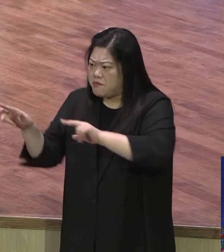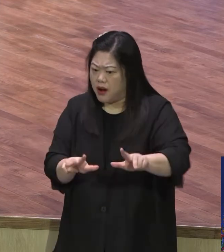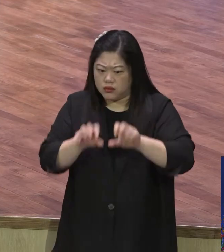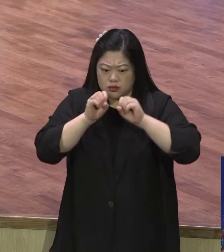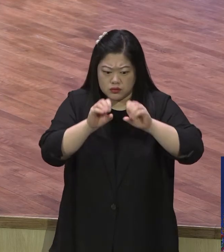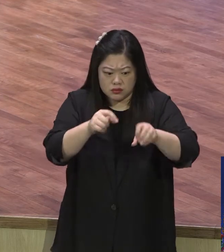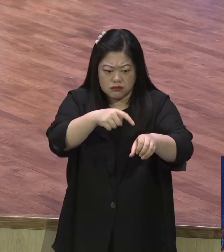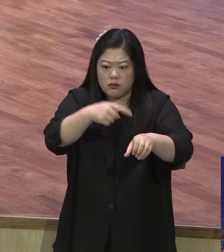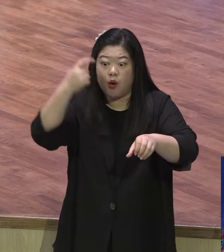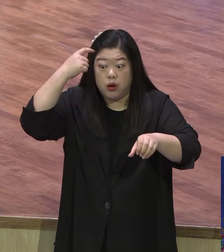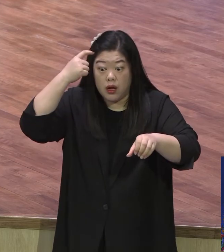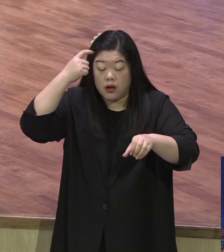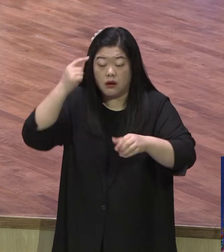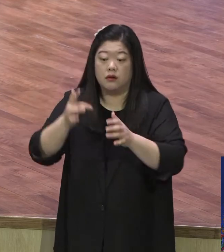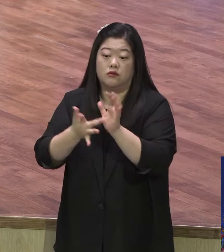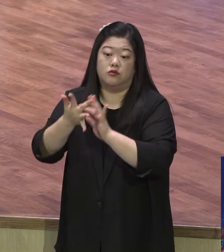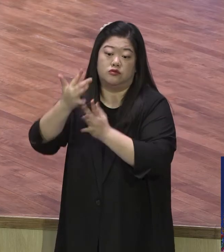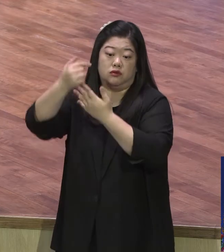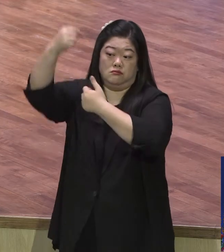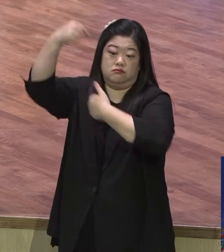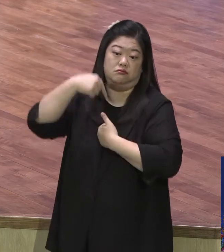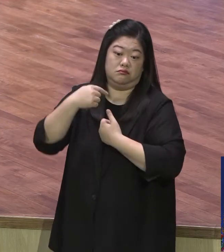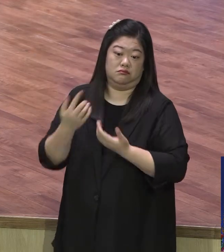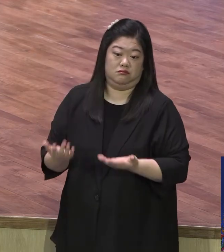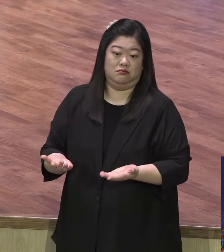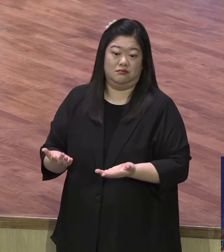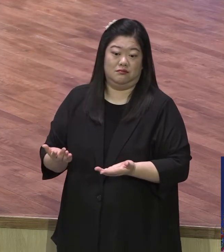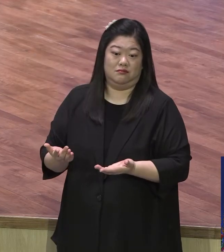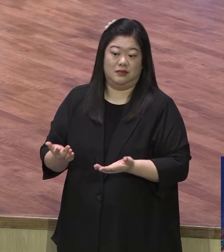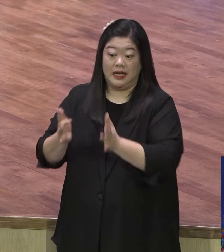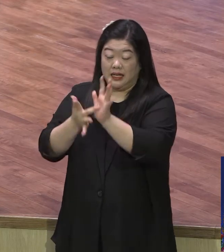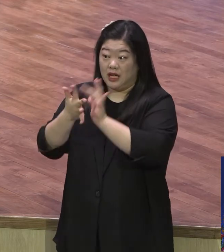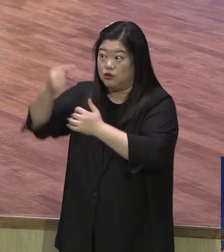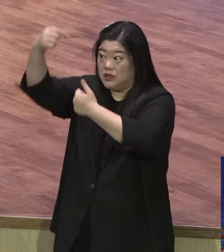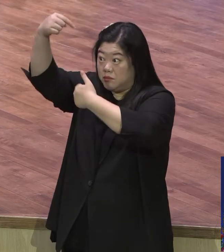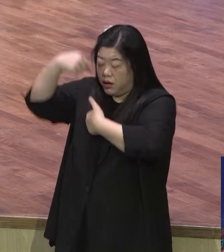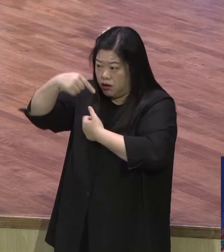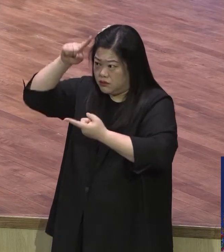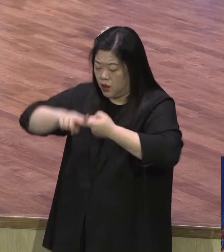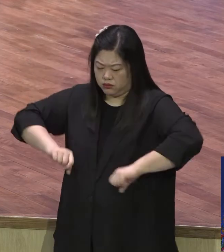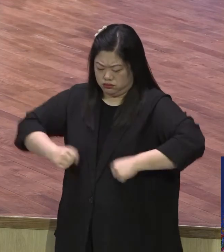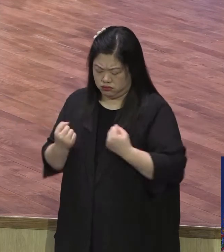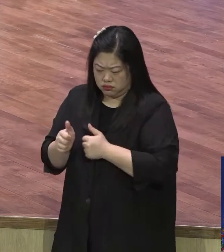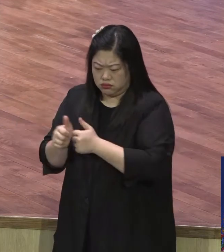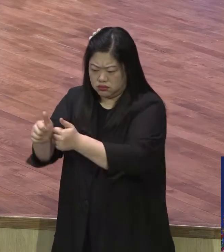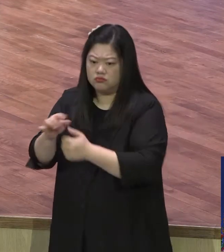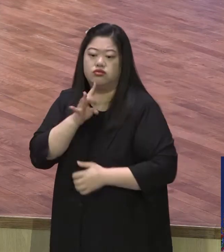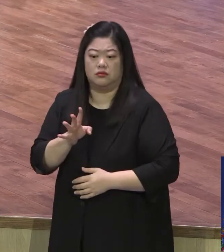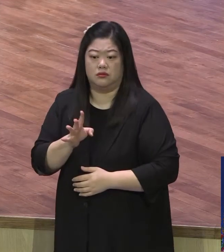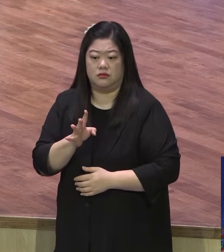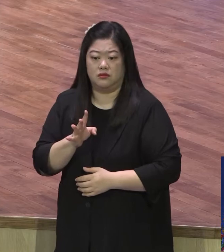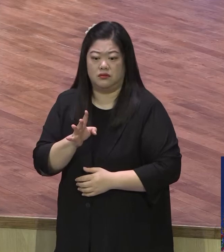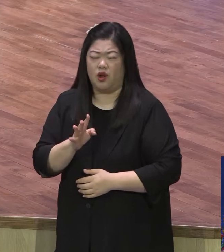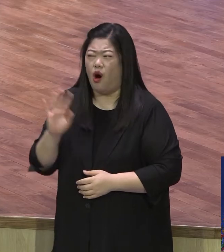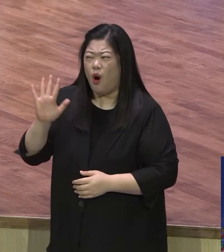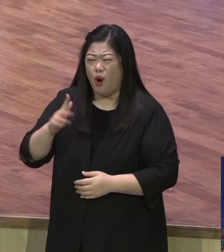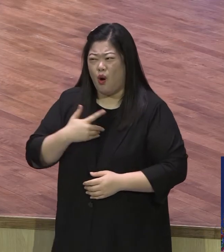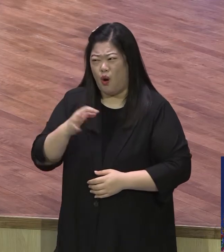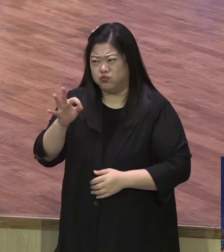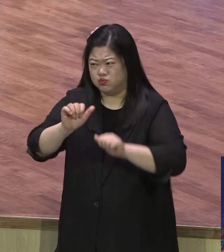선택의 이런 성질의 것이 아니에요. 난 체질이 아니야. 나는 형편이 안 돼. 나는